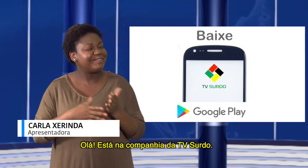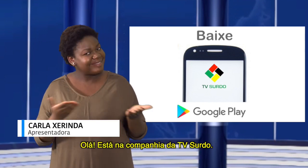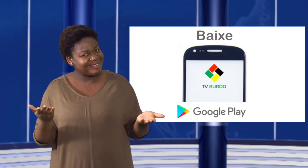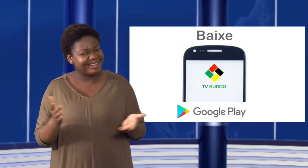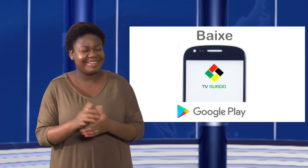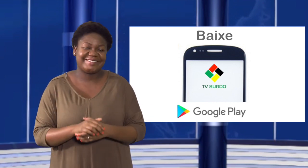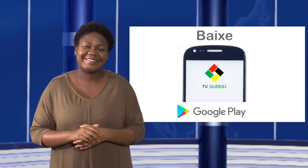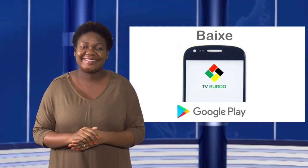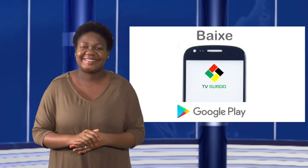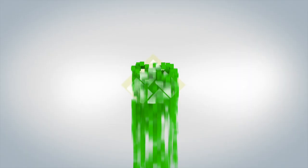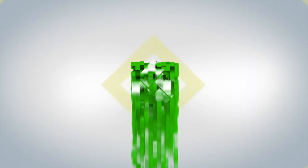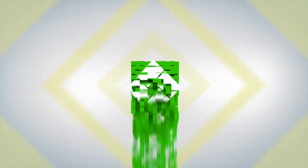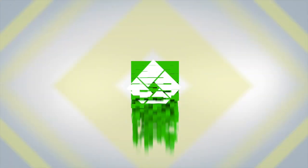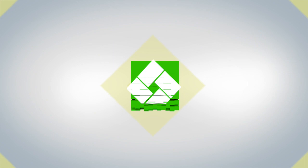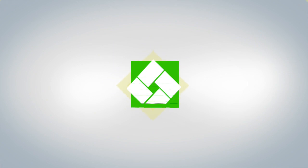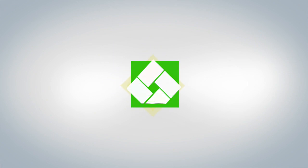TV Surdo.